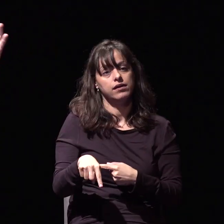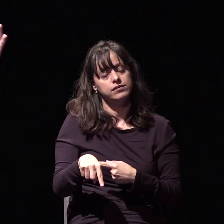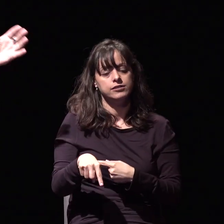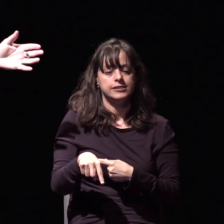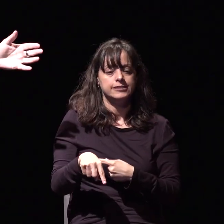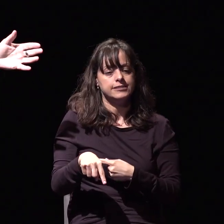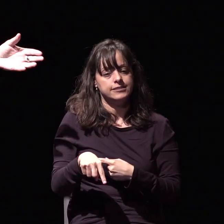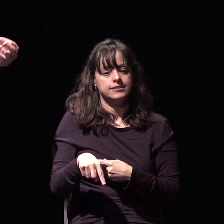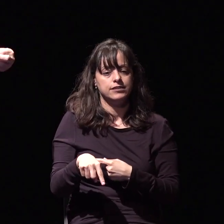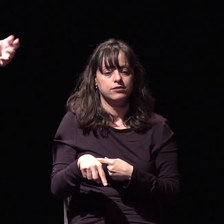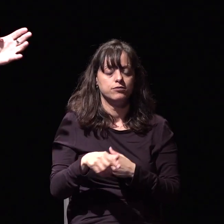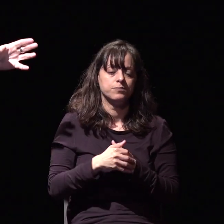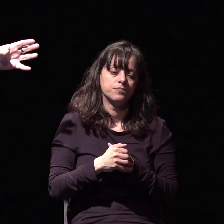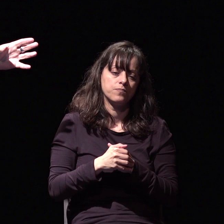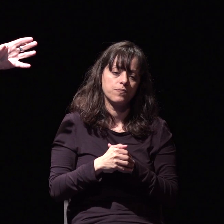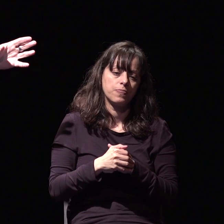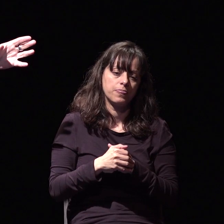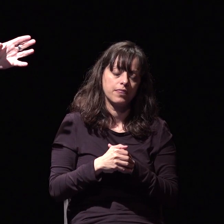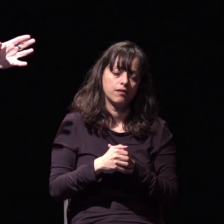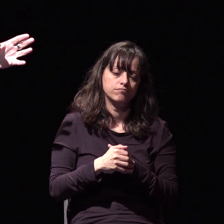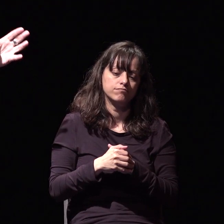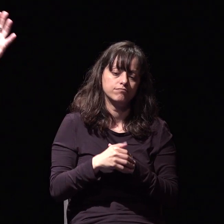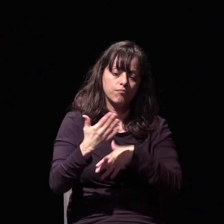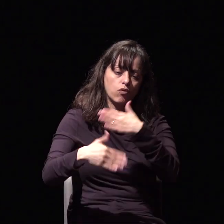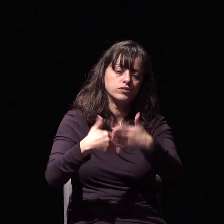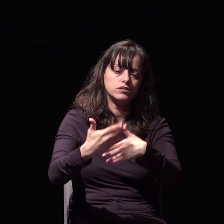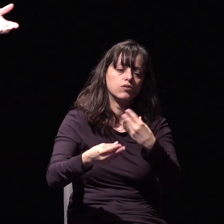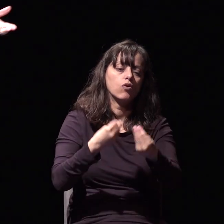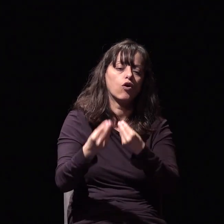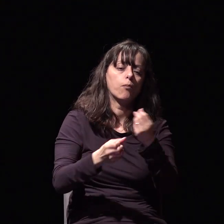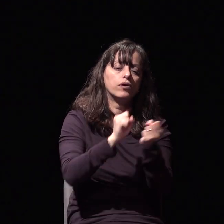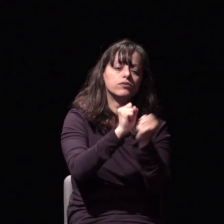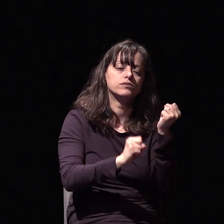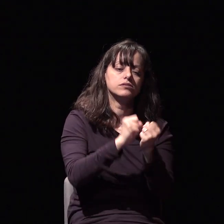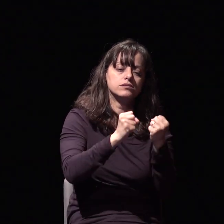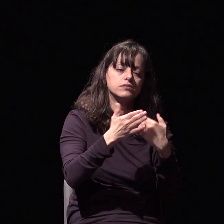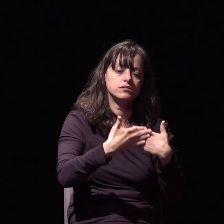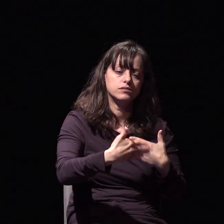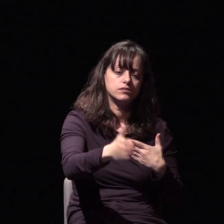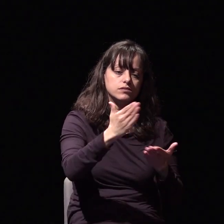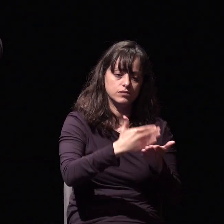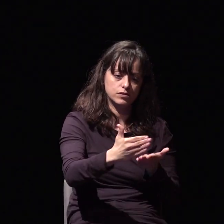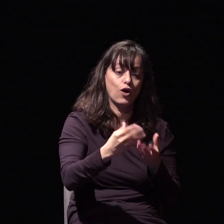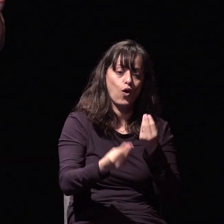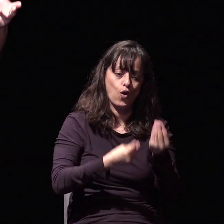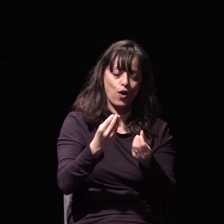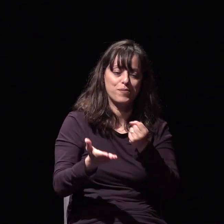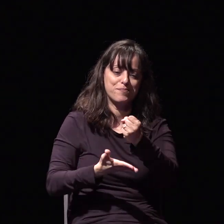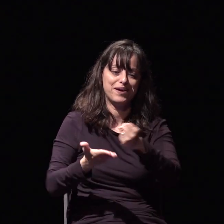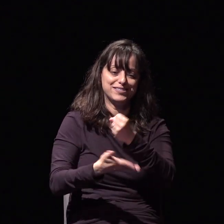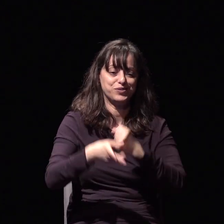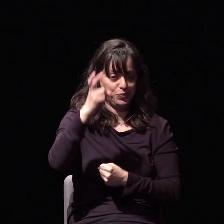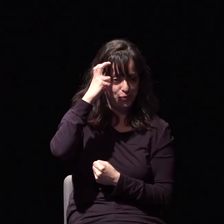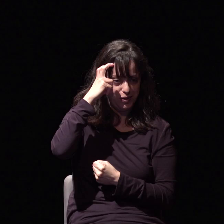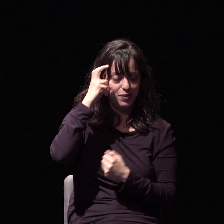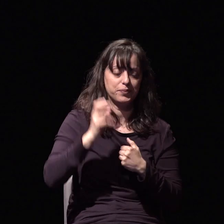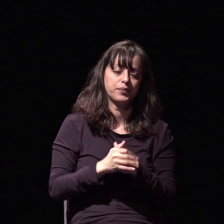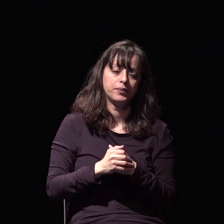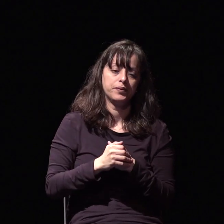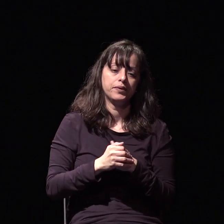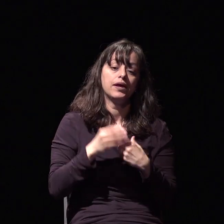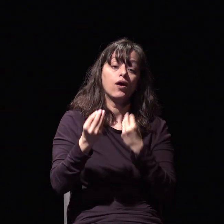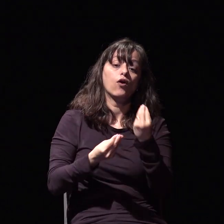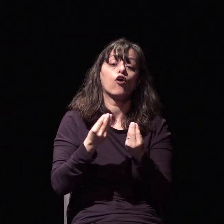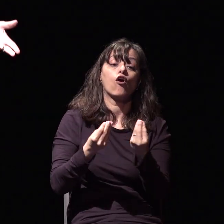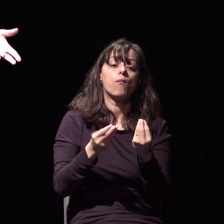quem fez a experiência italiana do processo de industrialização, ou seja, que tipo de base cultural existe, que tem uma certa organização e que pode